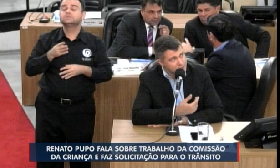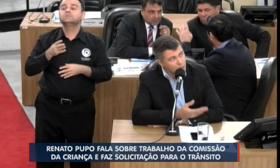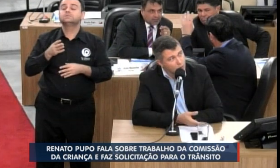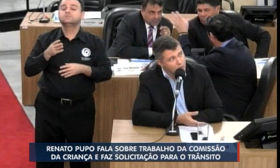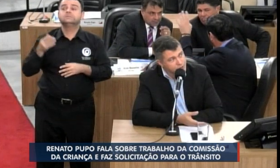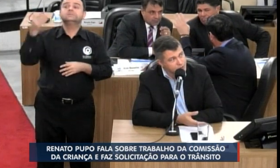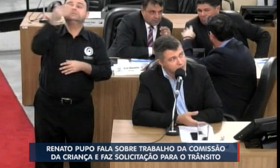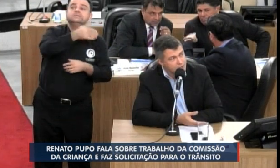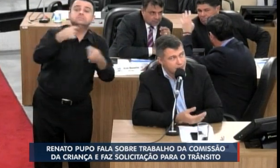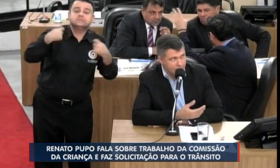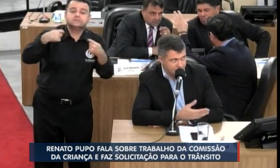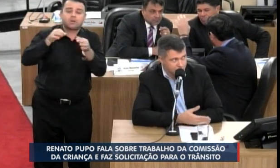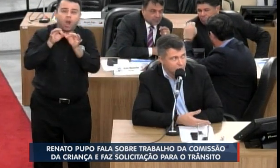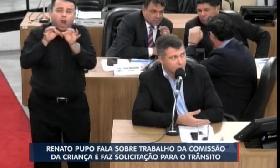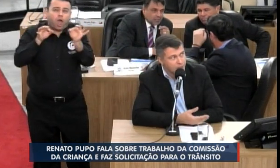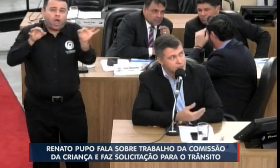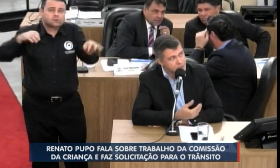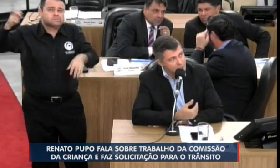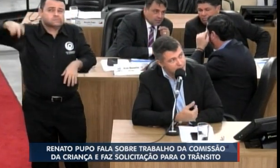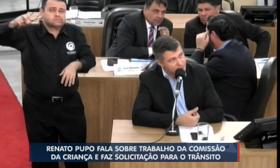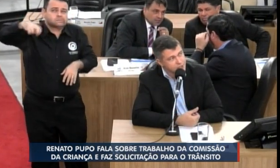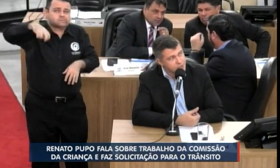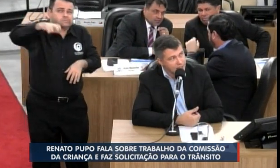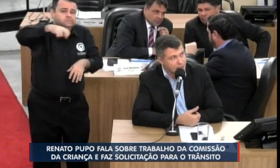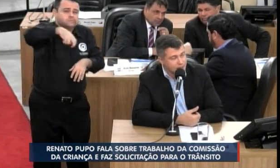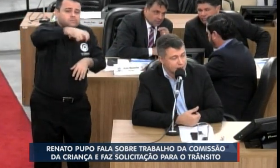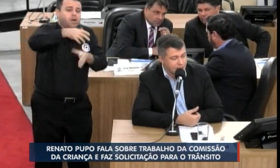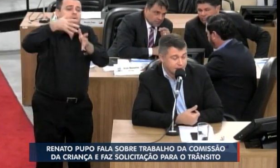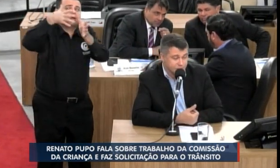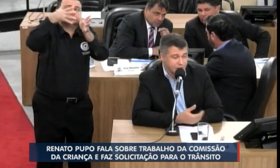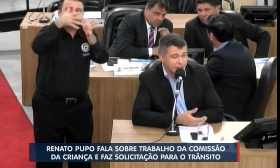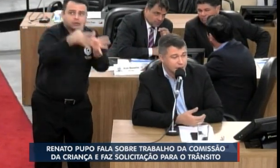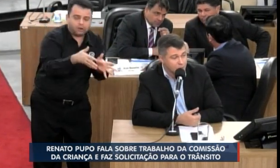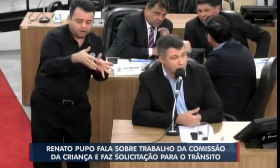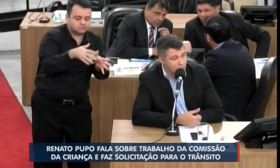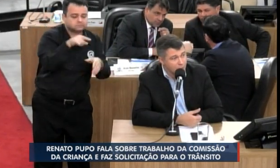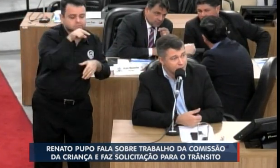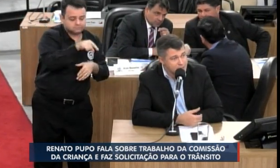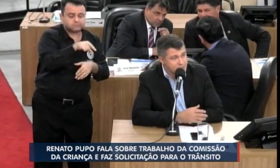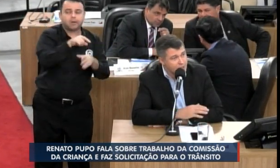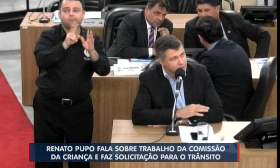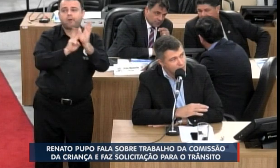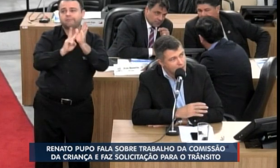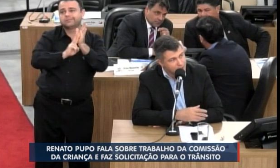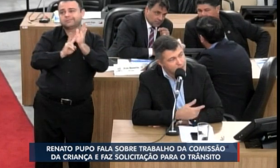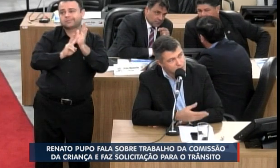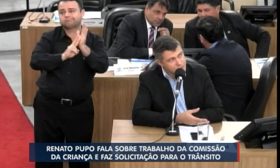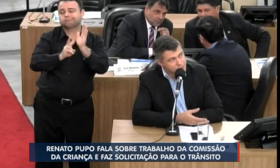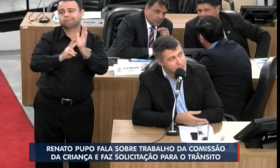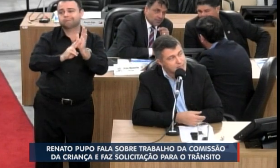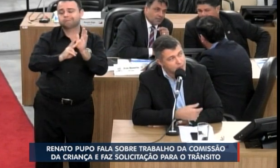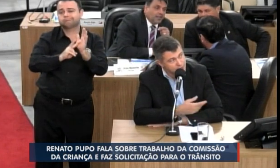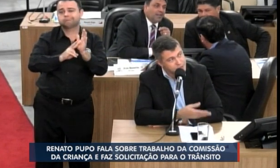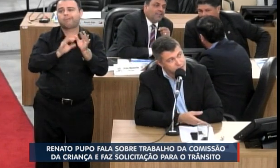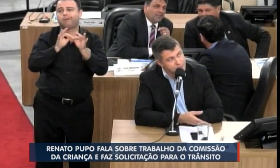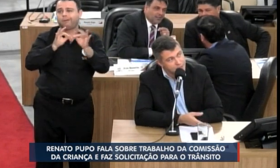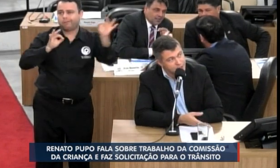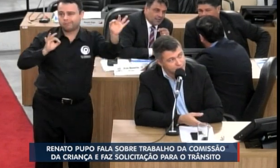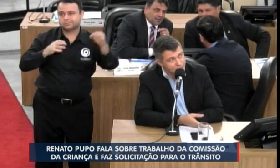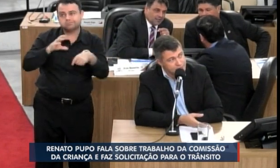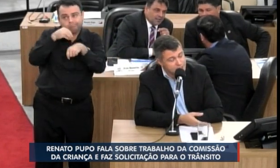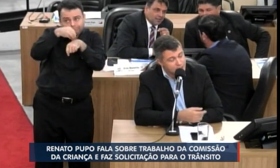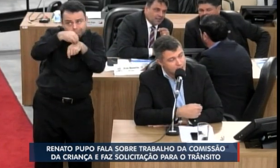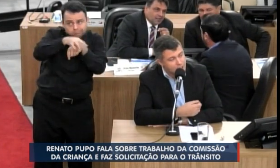deslocar de tão longe da região norte até a chegada do bairro Boa Vista. Então, apenas uma sugestão que a gente